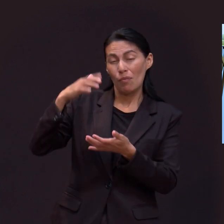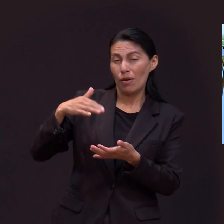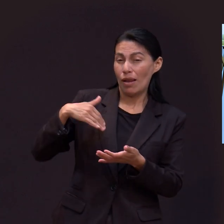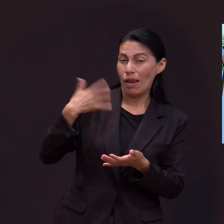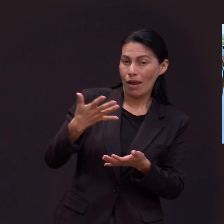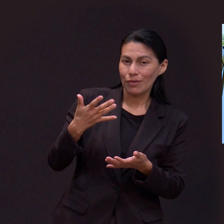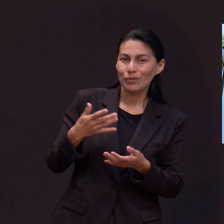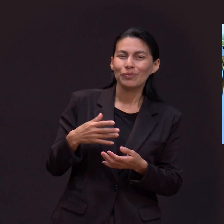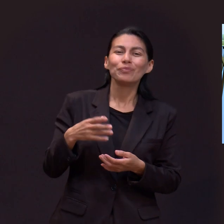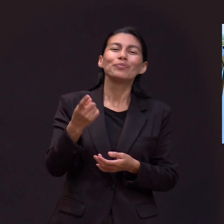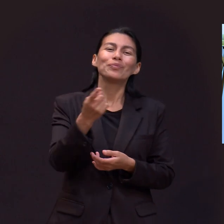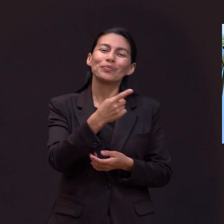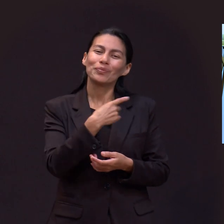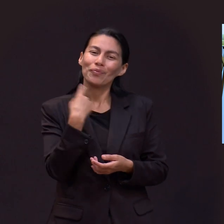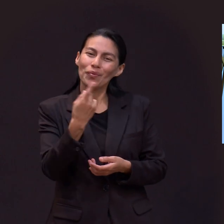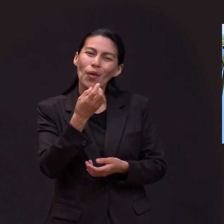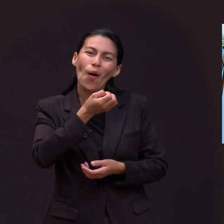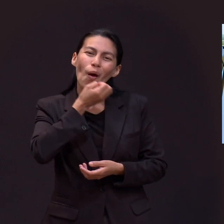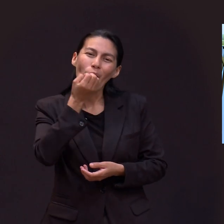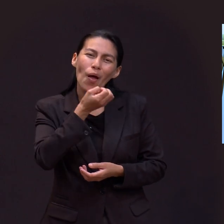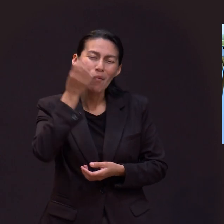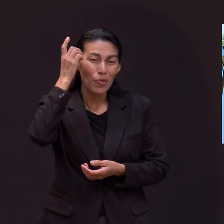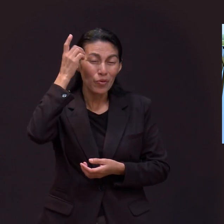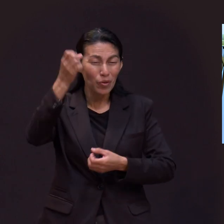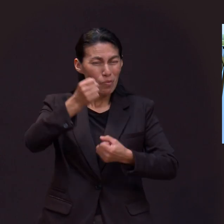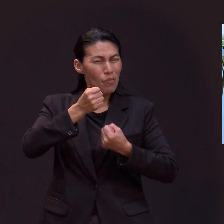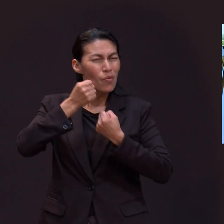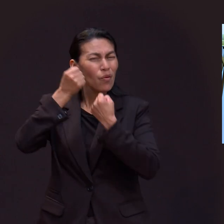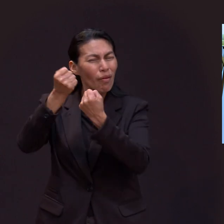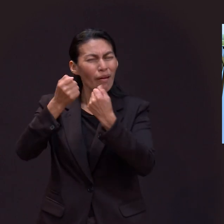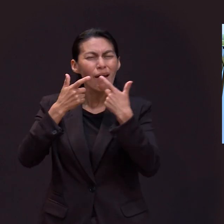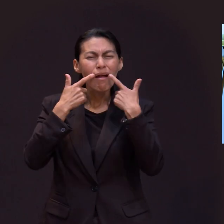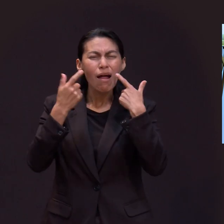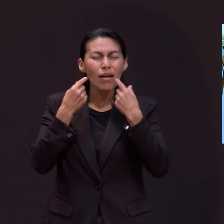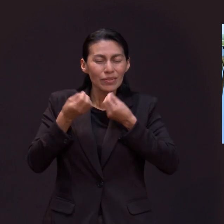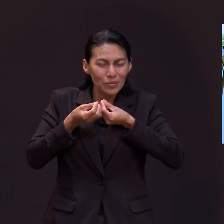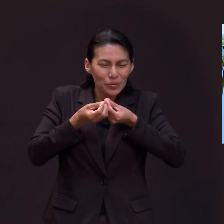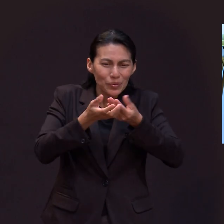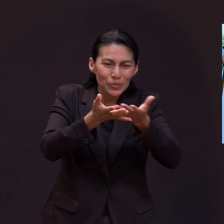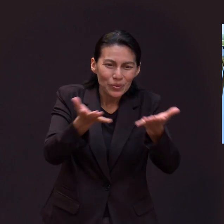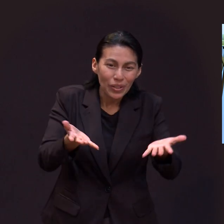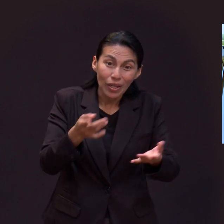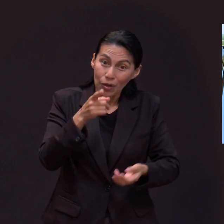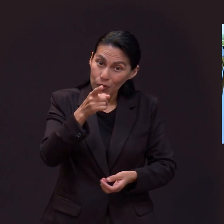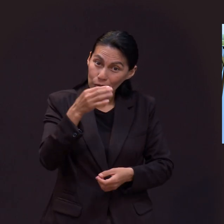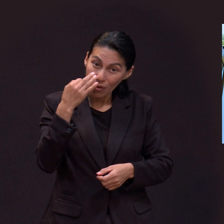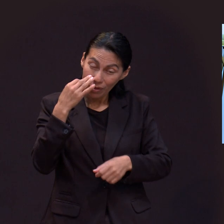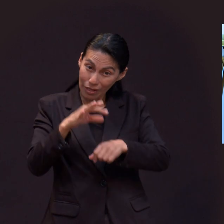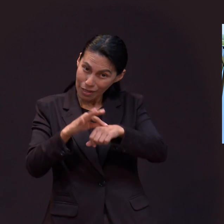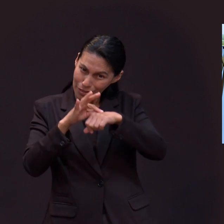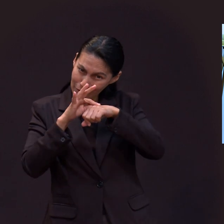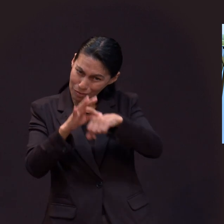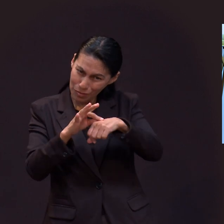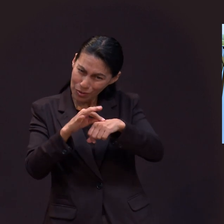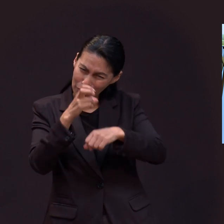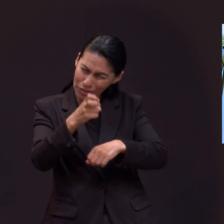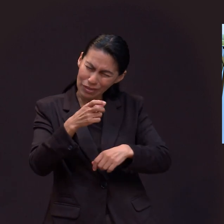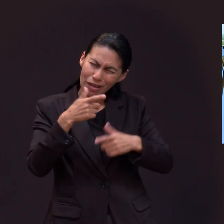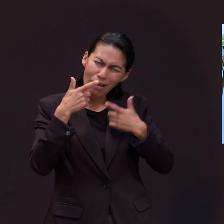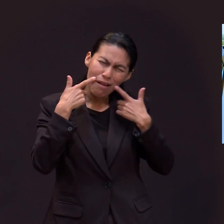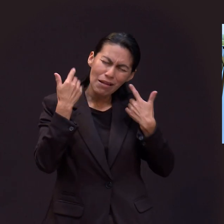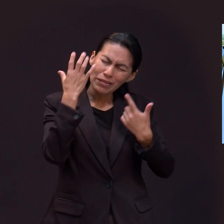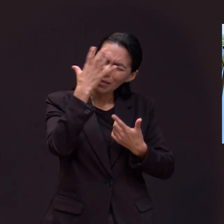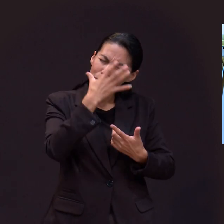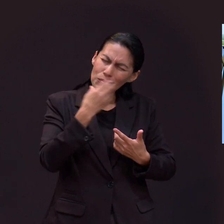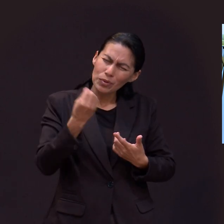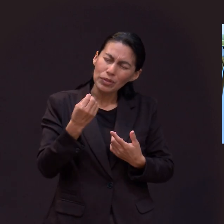leonor sin duda alguna dios manifestará su poder y su gracia y vas a dar testimonio de